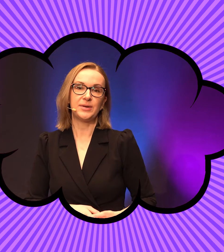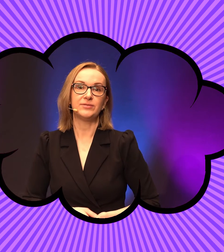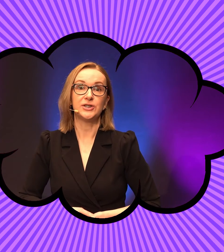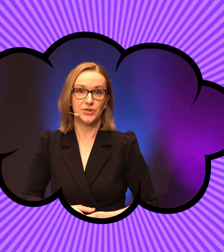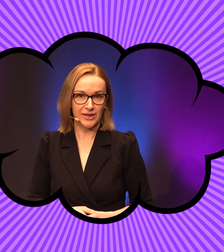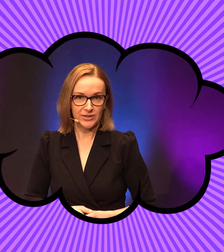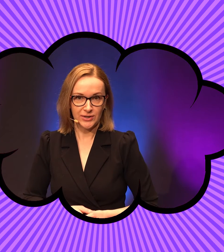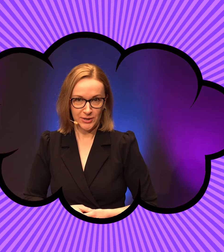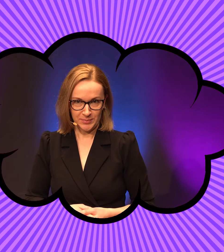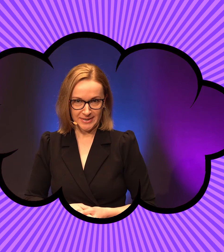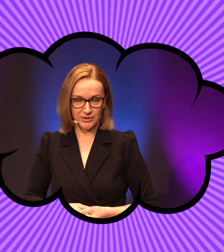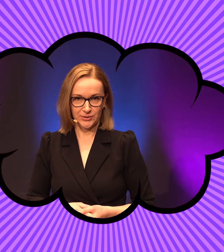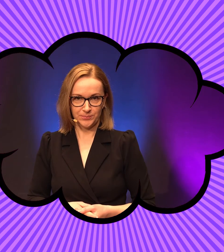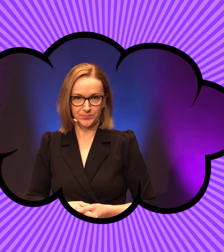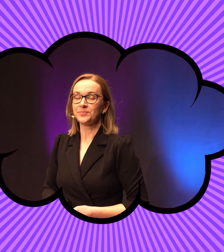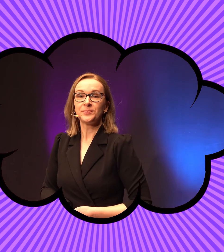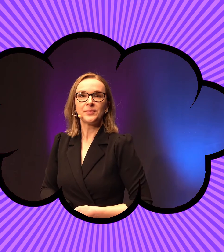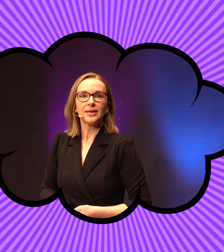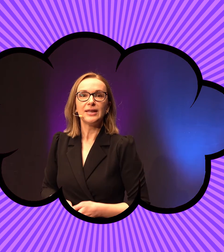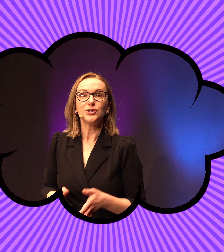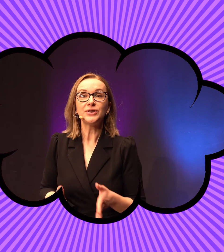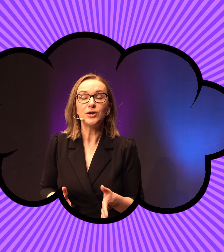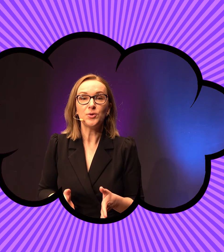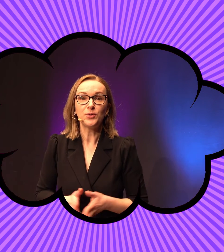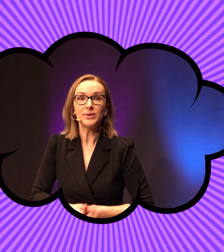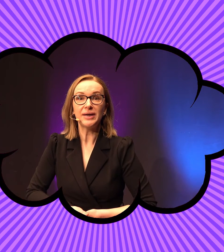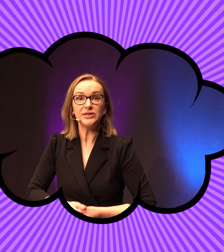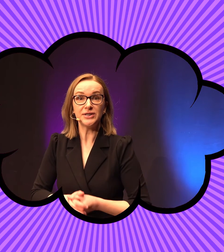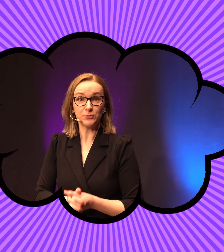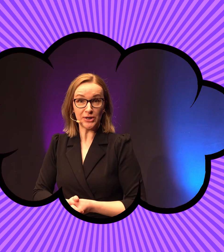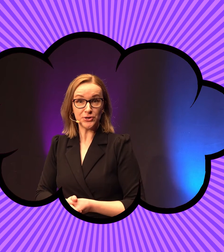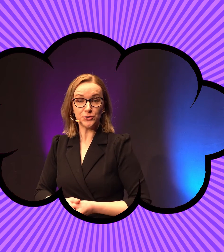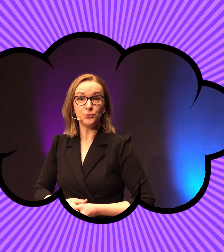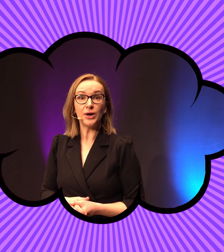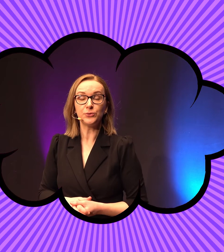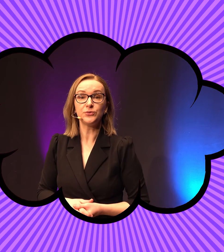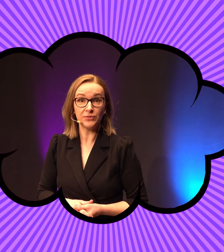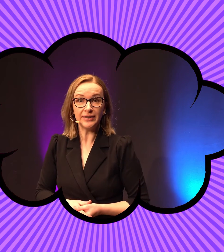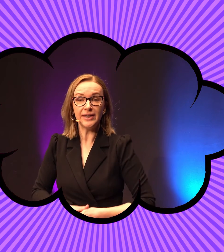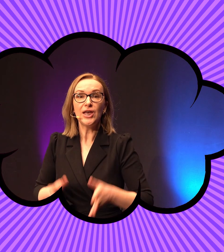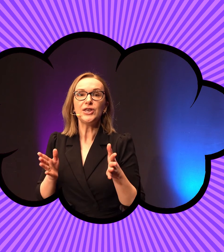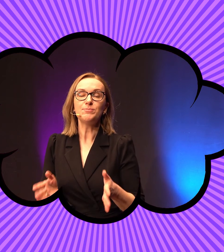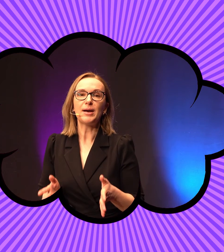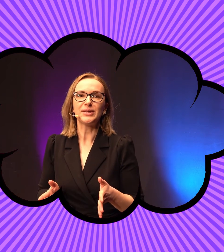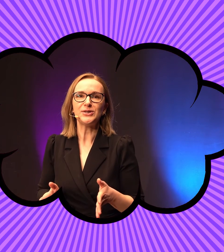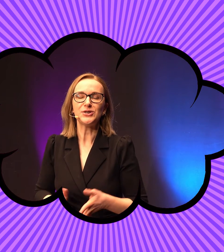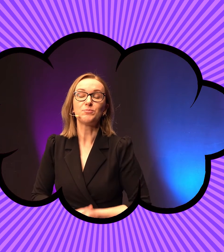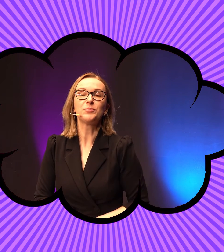sprawnie czytać i pisać. Do tego pogłębialiście skuteczność układu równowagi i mam nadzieję, że po